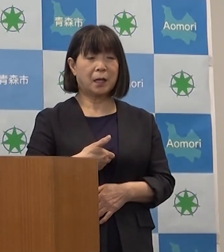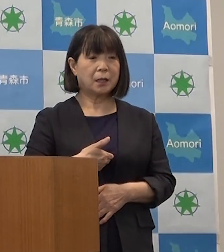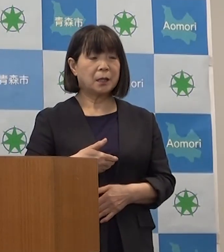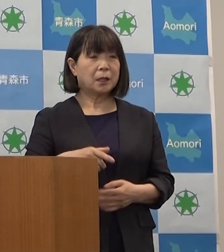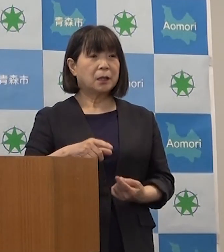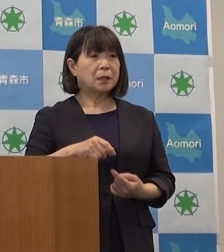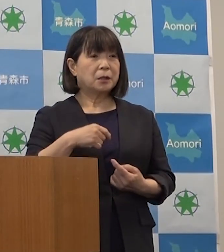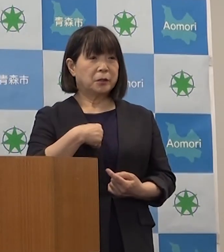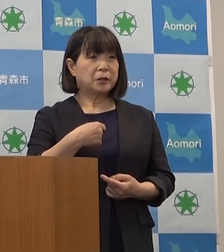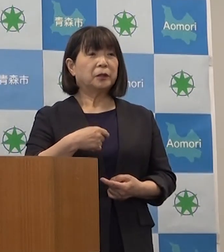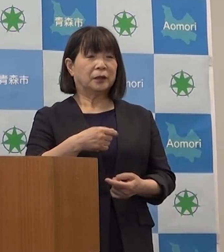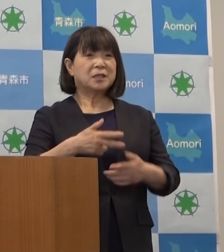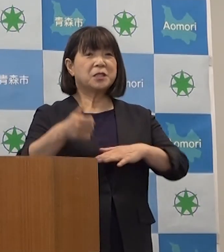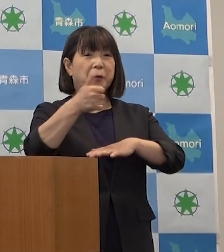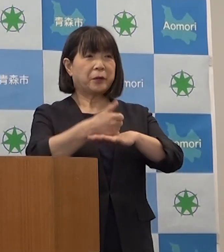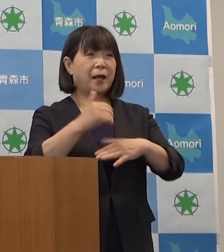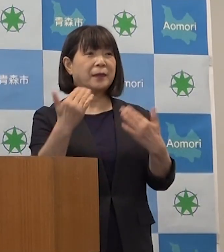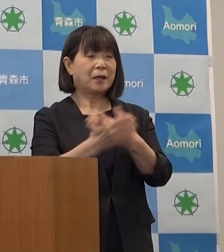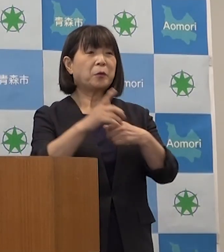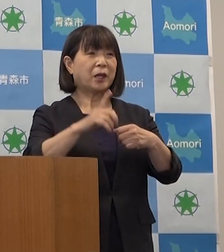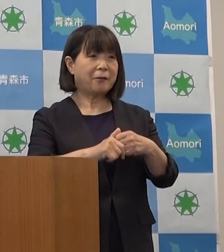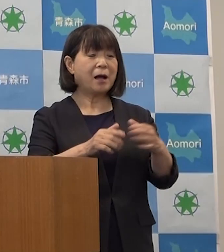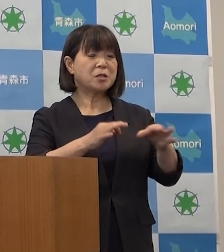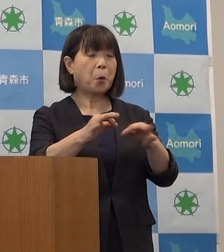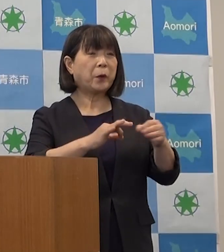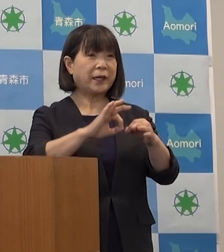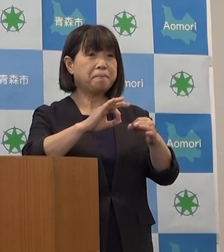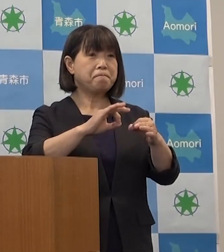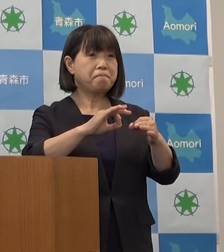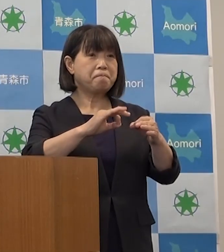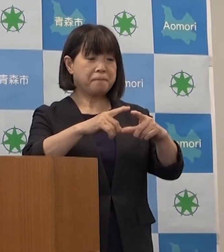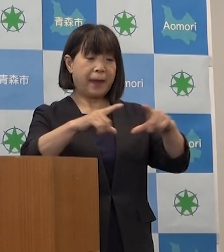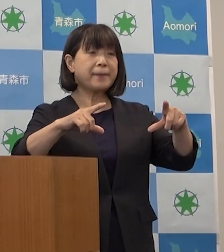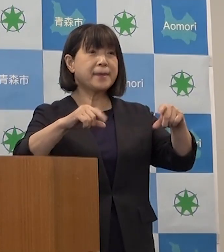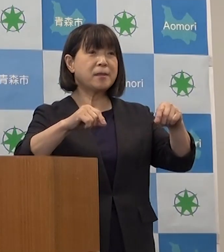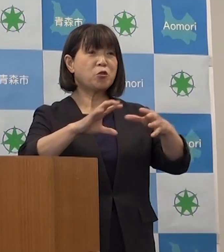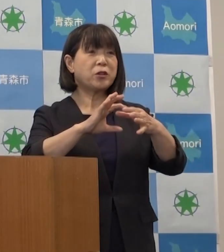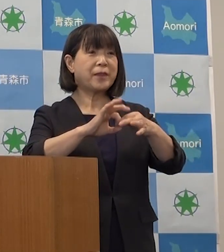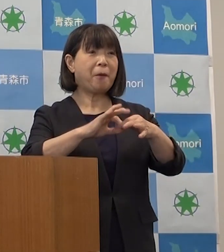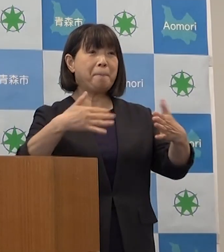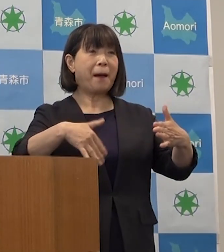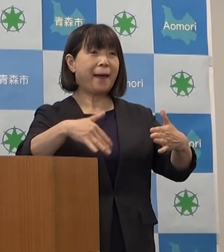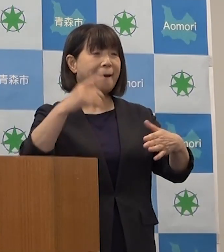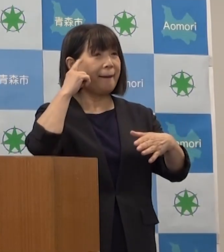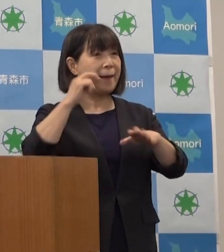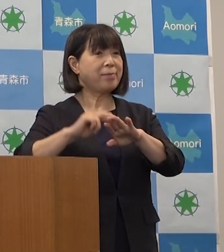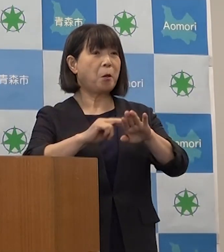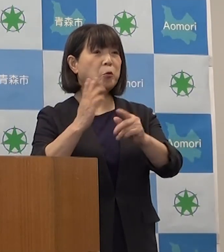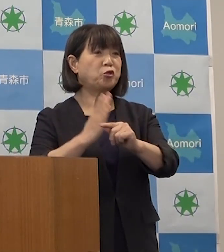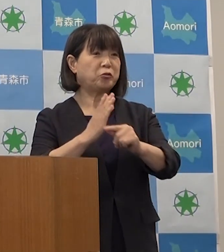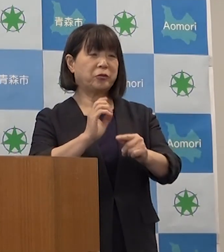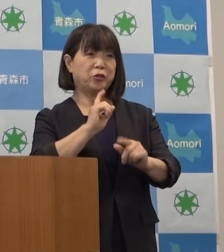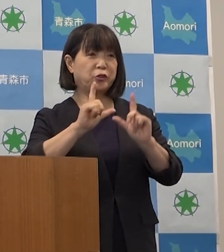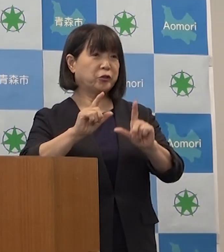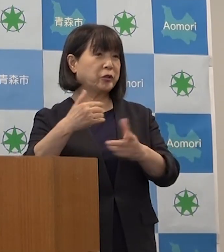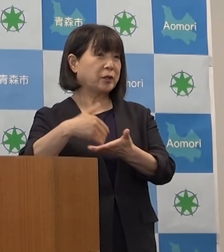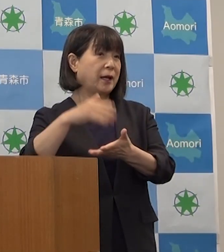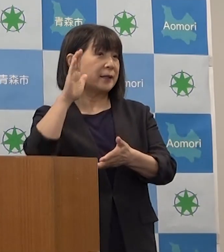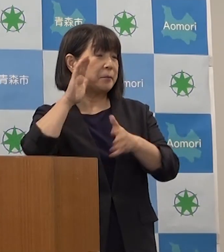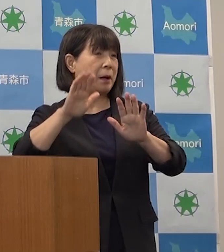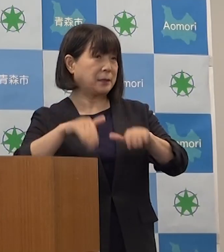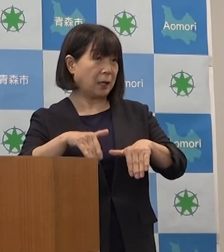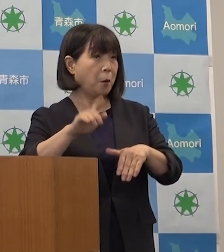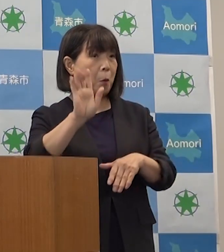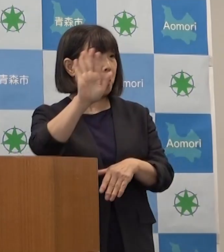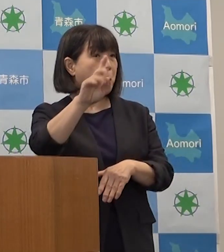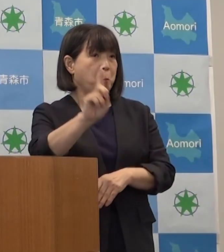商品券についてもまだ、はい、検討、というふうに立てて、今回の予算には入ってないようですけど、どんな状況なのか、もう断念したのか、はい、それ